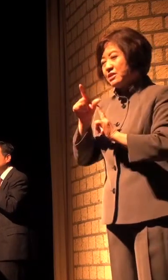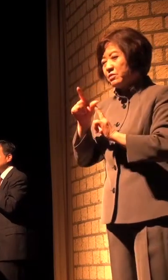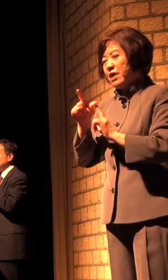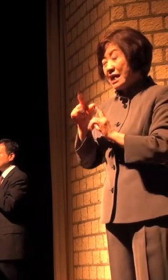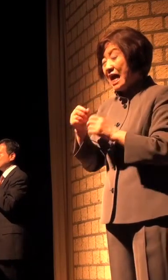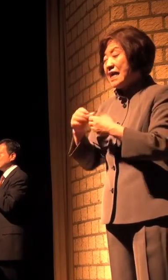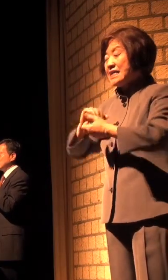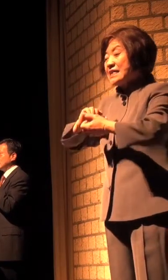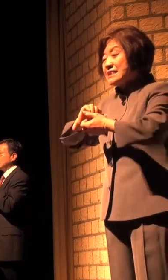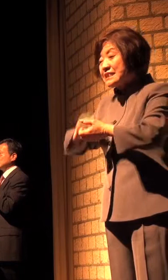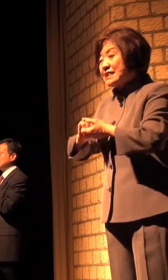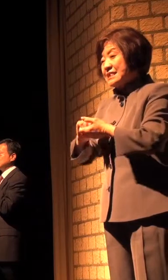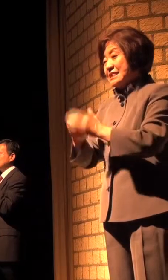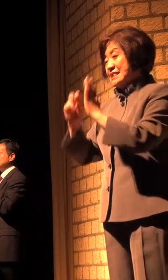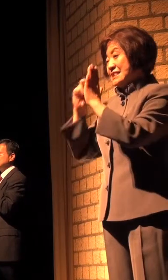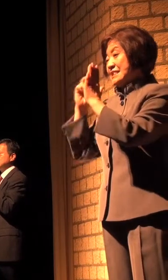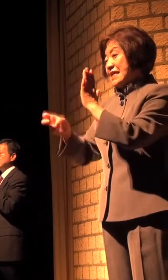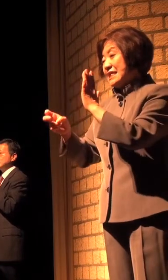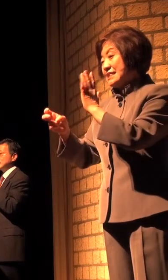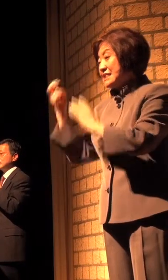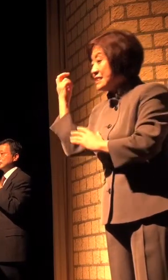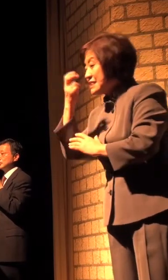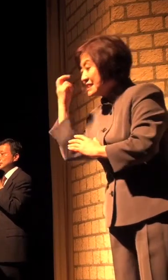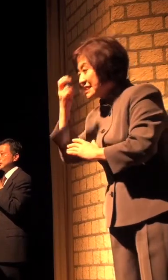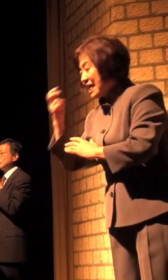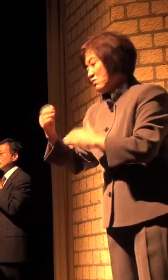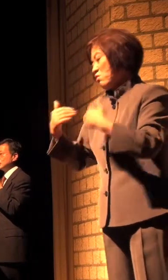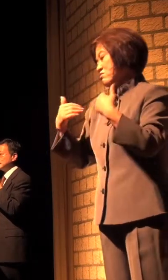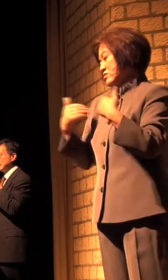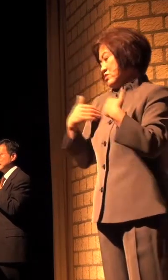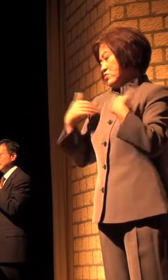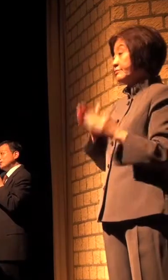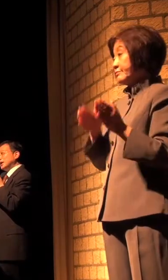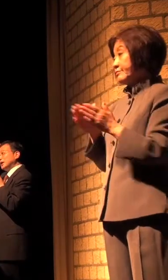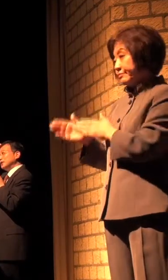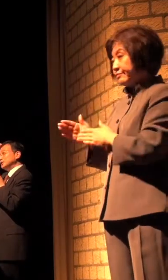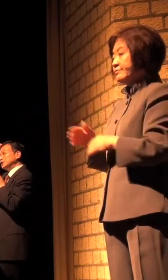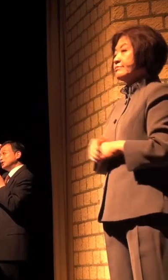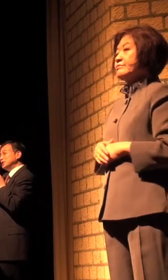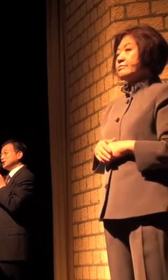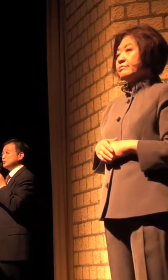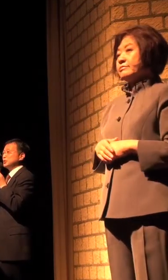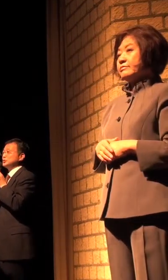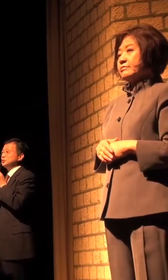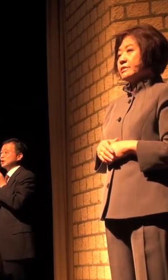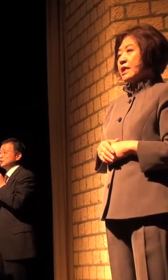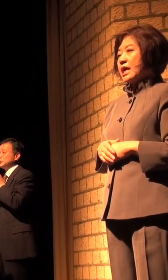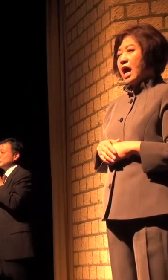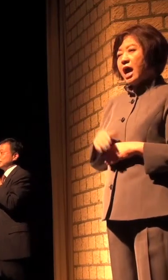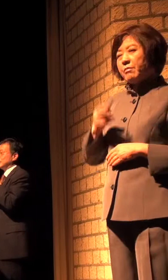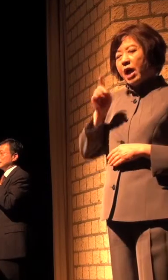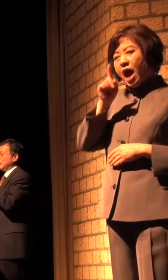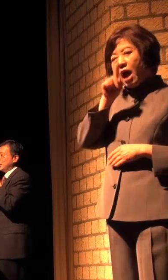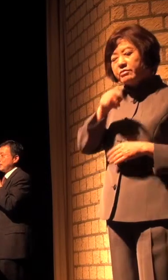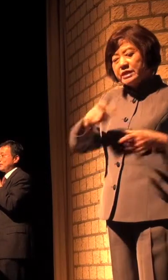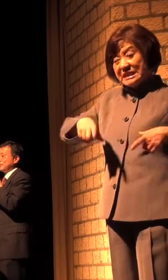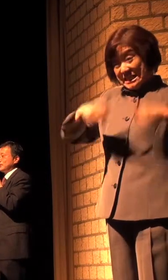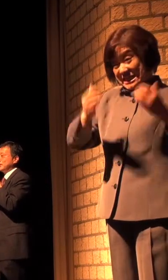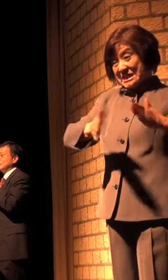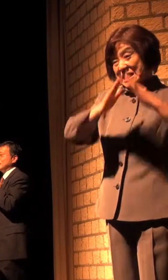のはその建物がどのくらい地震に耐えるかということを調べることですね。まあ古い木造住宅にお住まいの